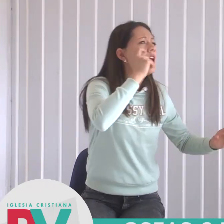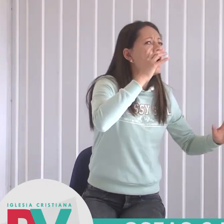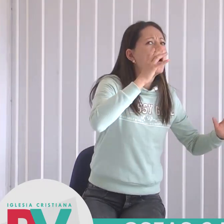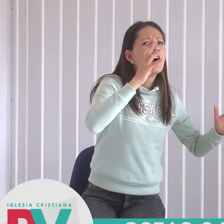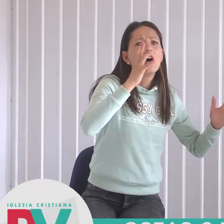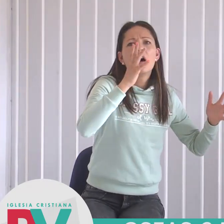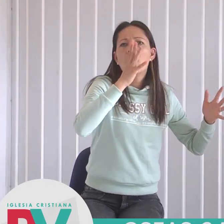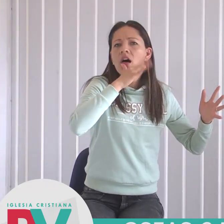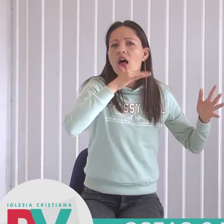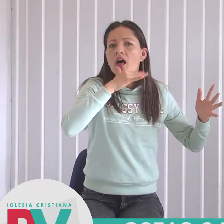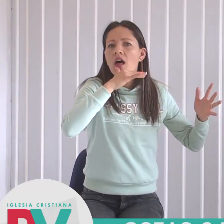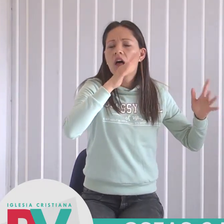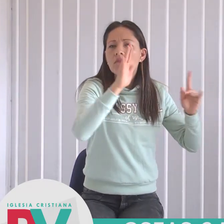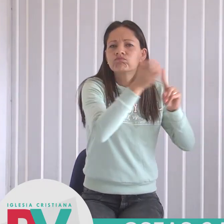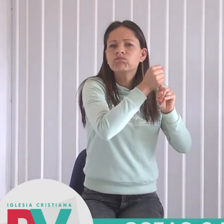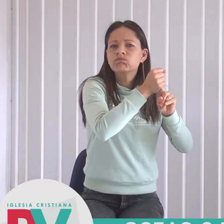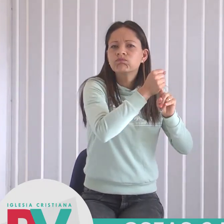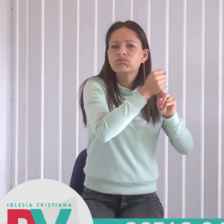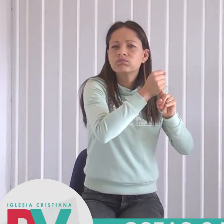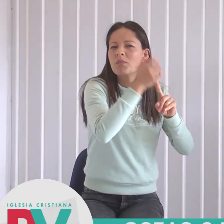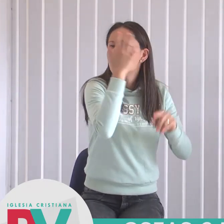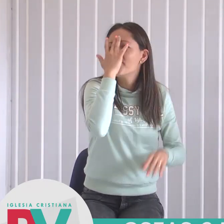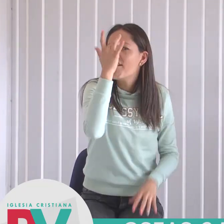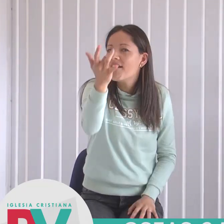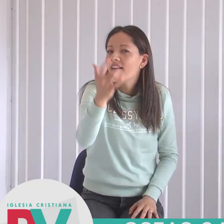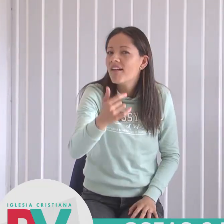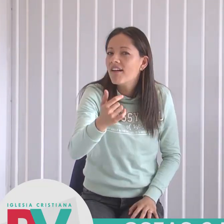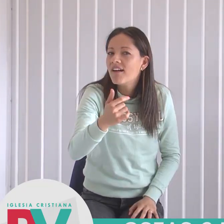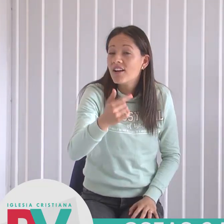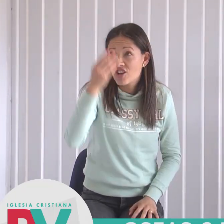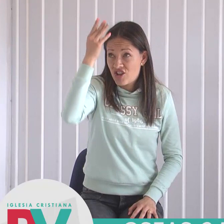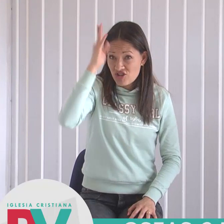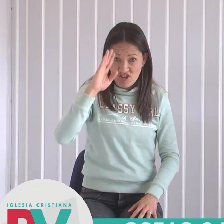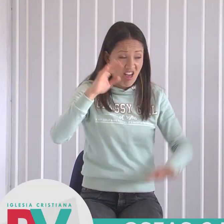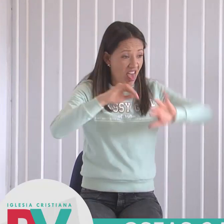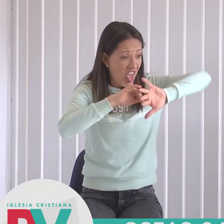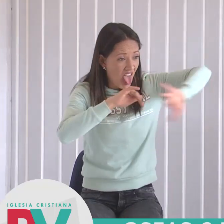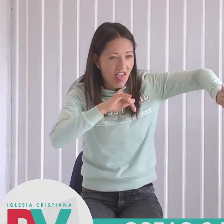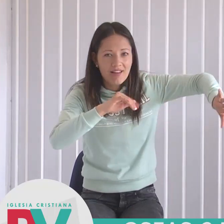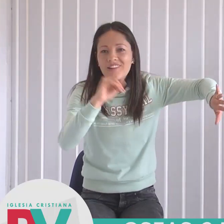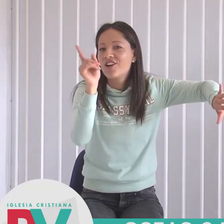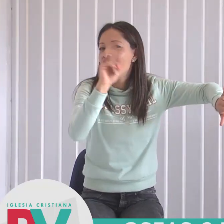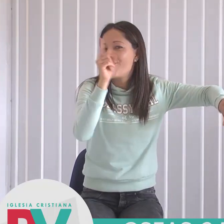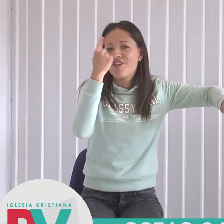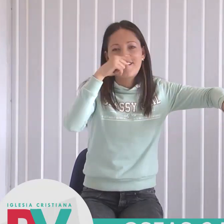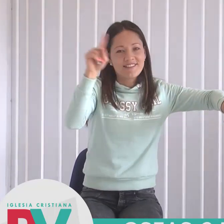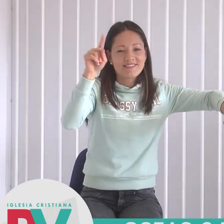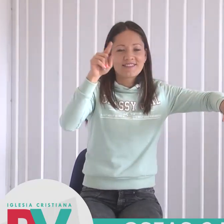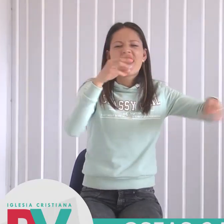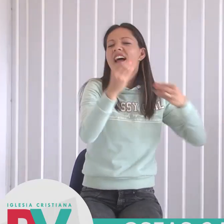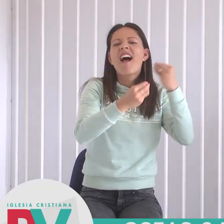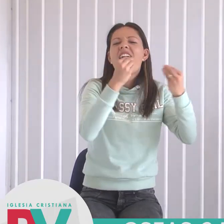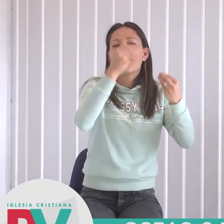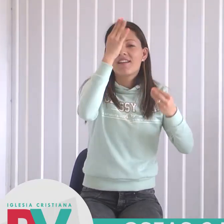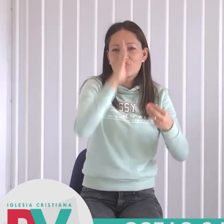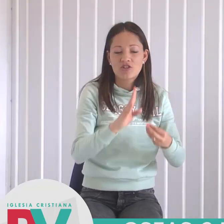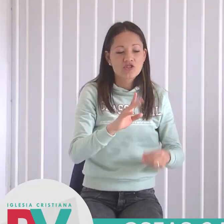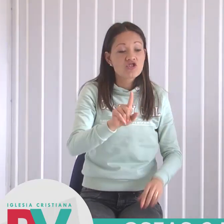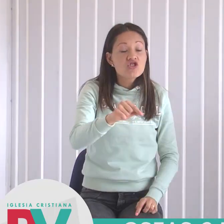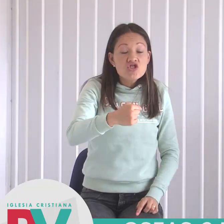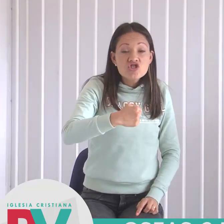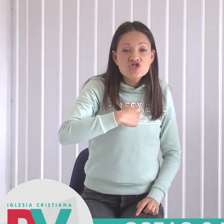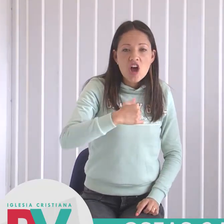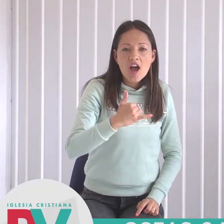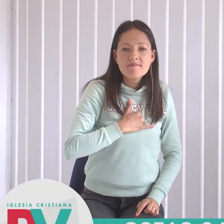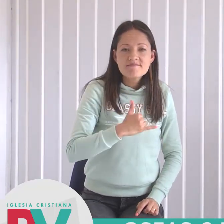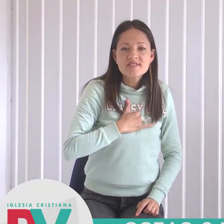ocurrirá? No los va a encontrar. ¿Por qué? ¿Dios los eliminó? No. Mire lo que va a hacer Dios. Yo